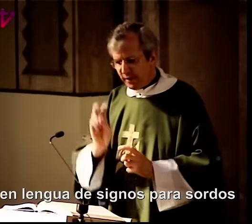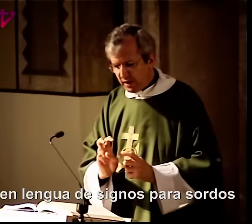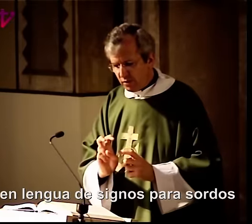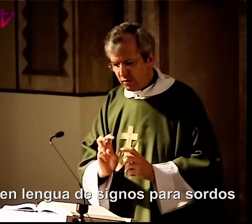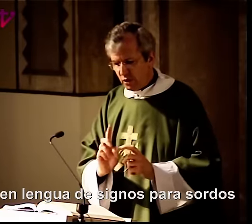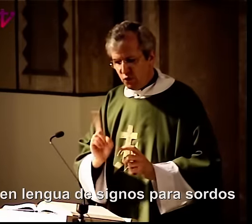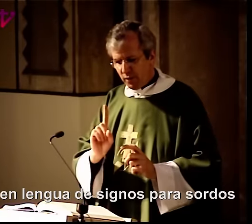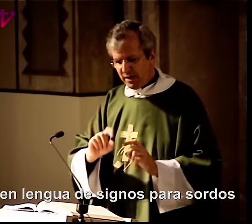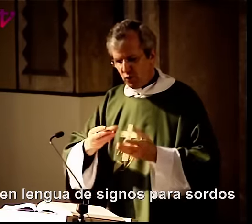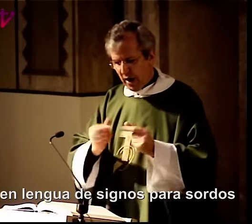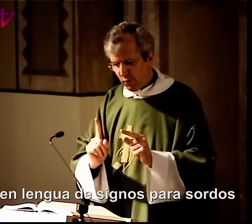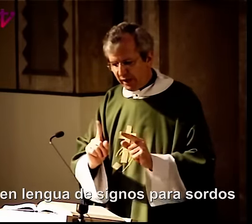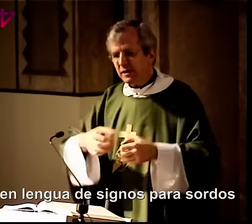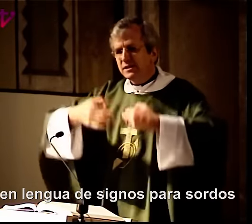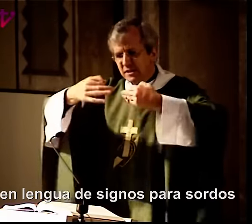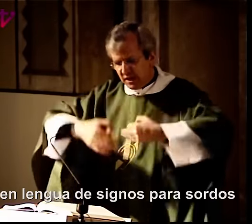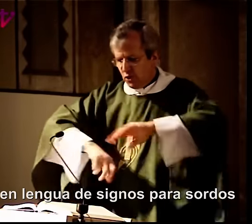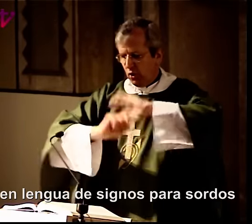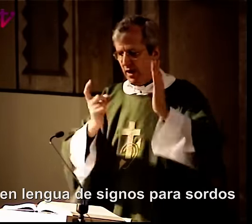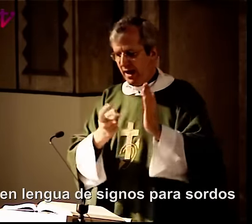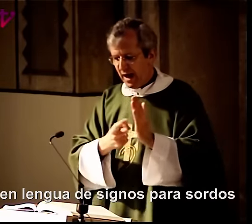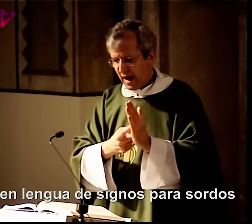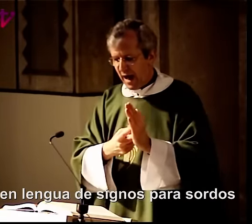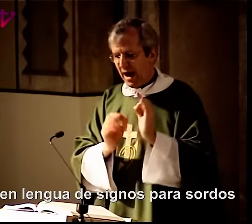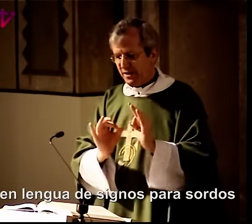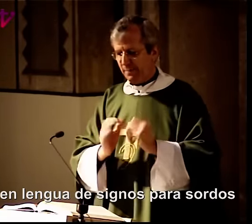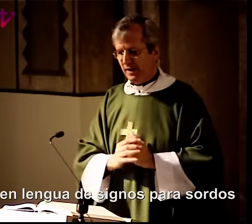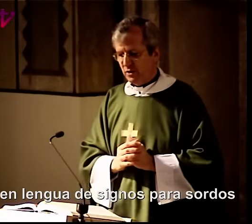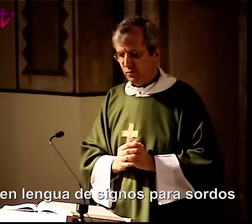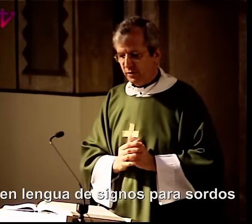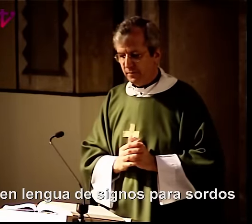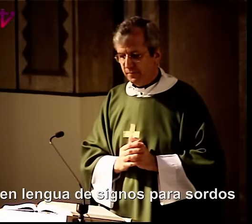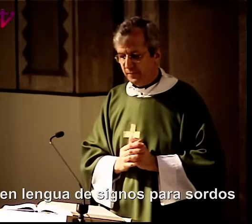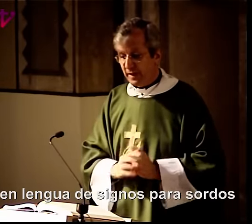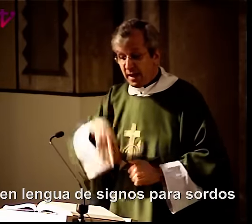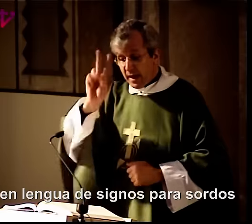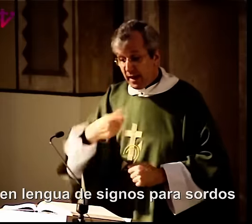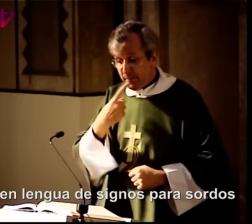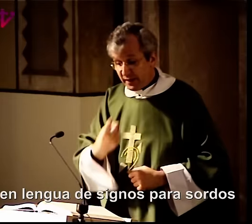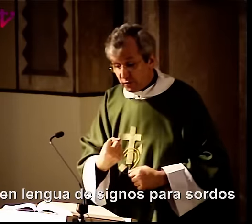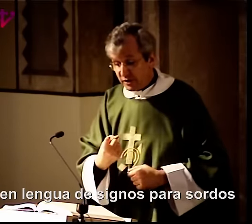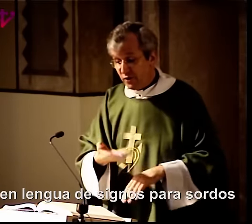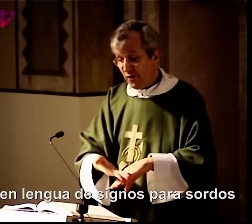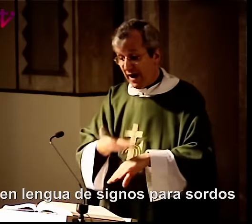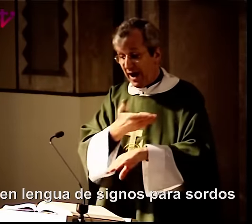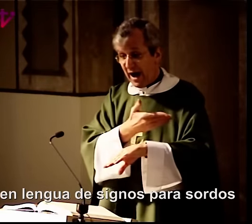venido, no he venido a abolir, sino a dar plenitud. En verdad os digo,